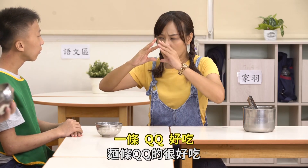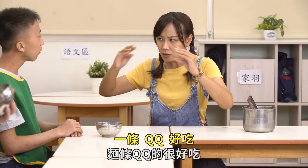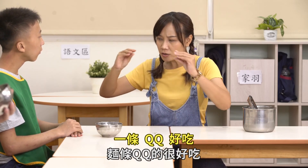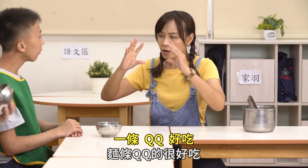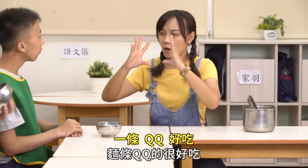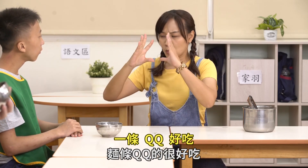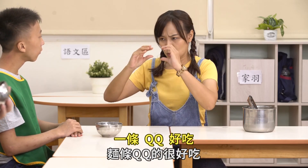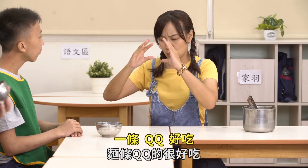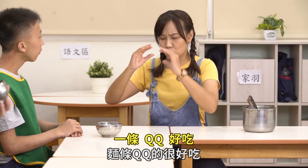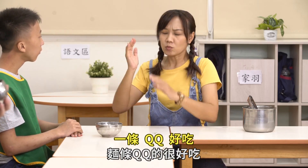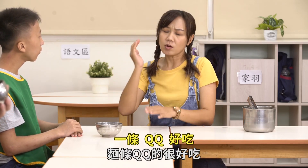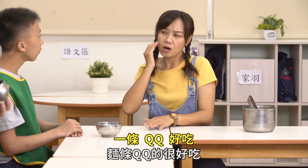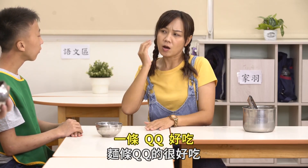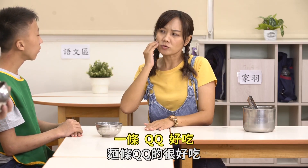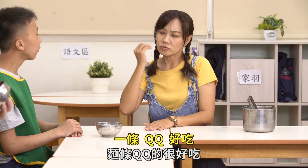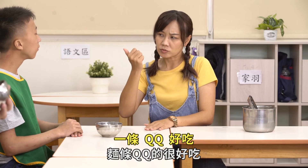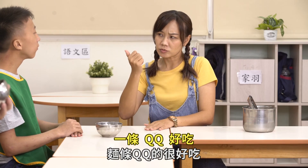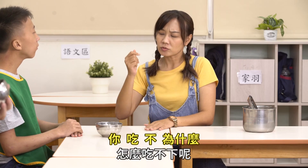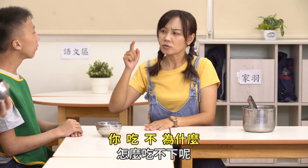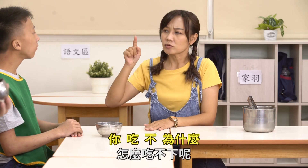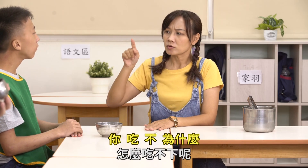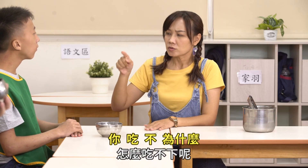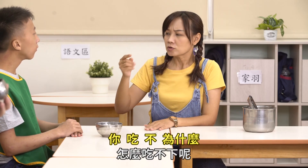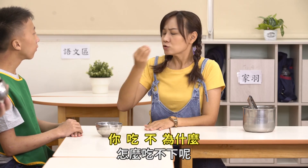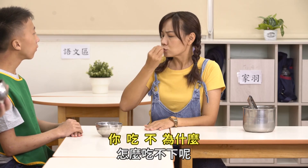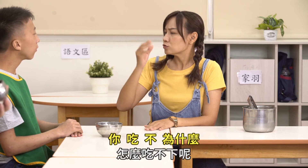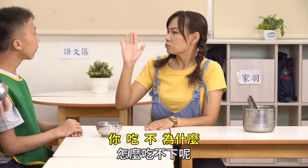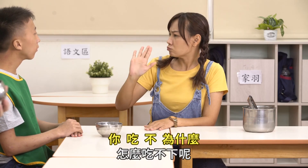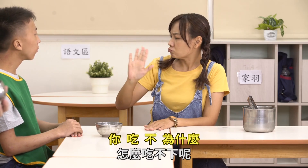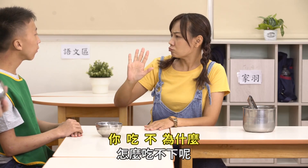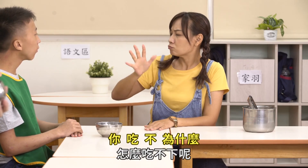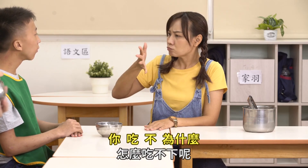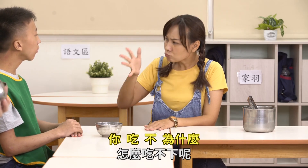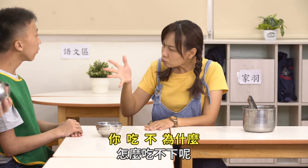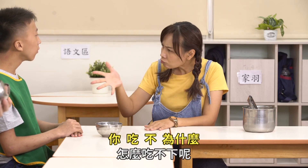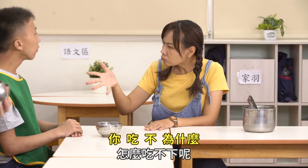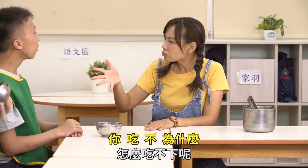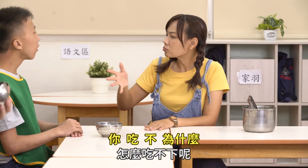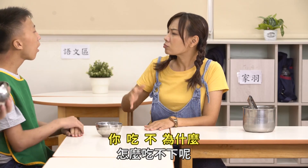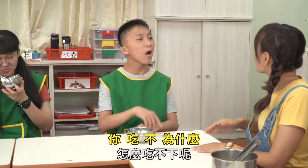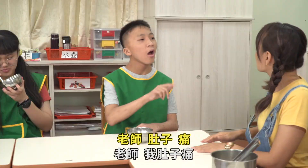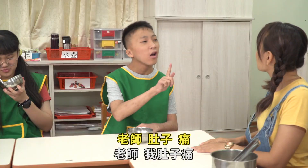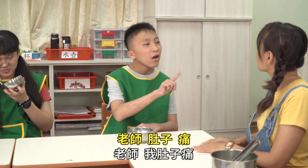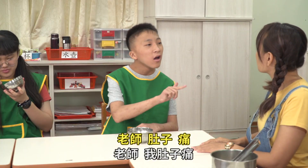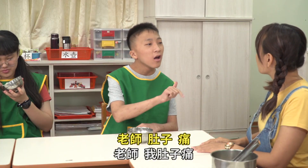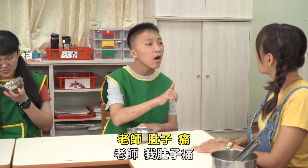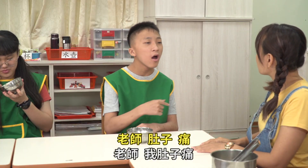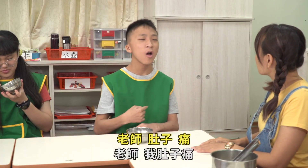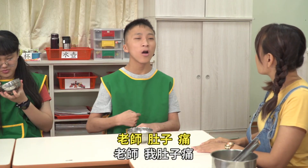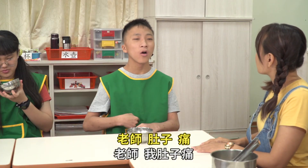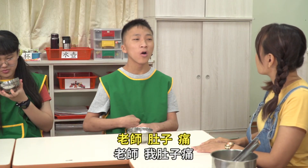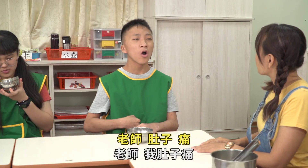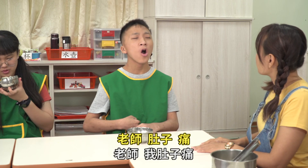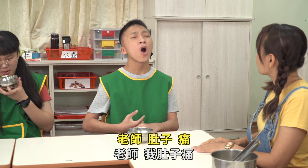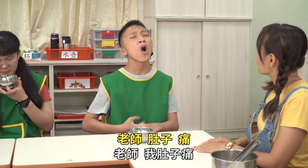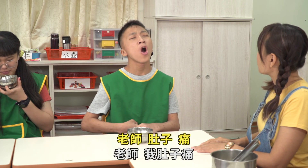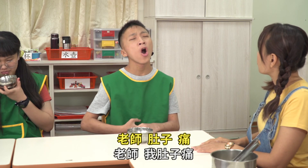条 QQ 的，很好吃啊，怎么吃不下呢？ 老师，我肚